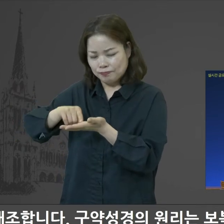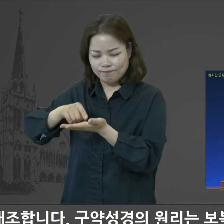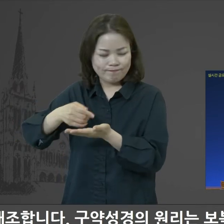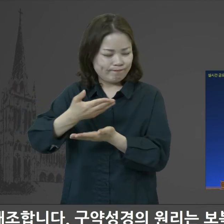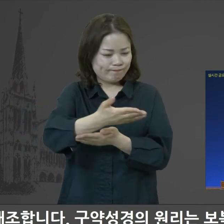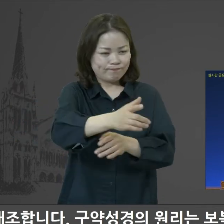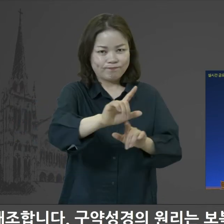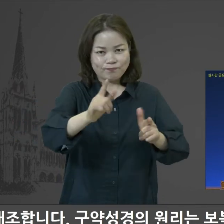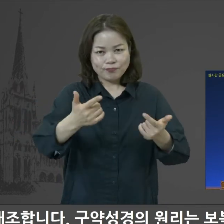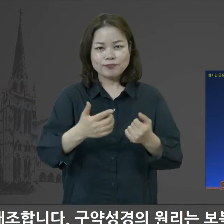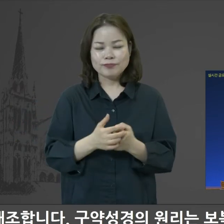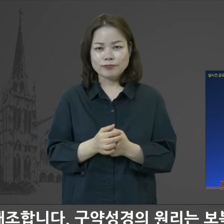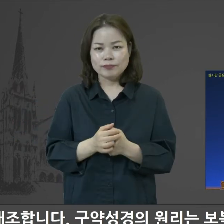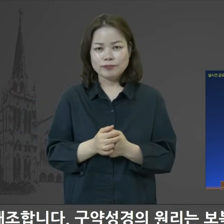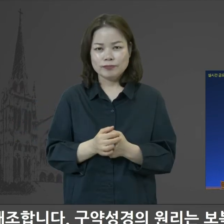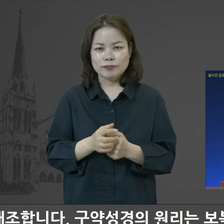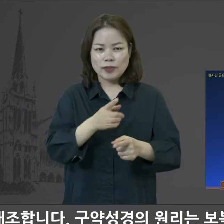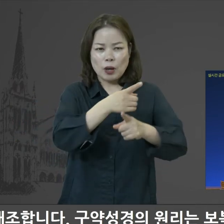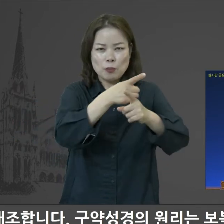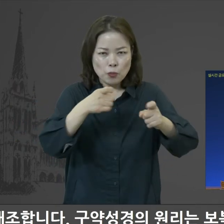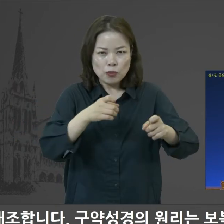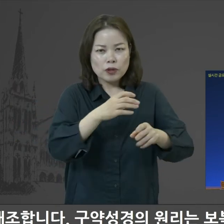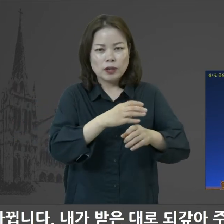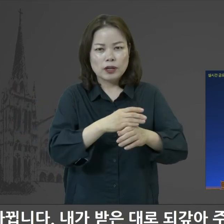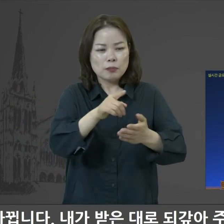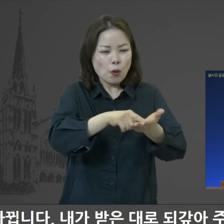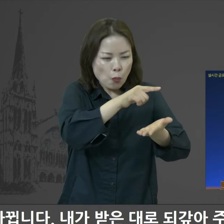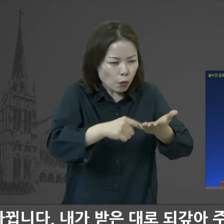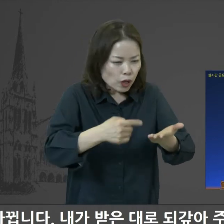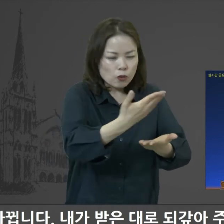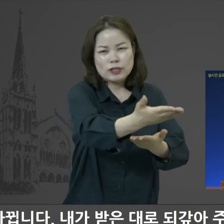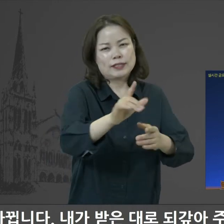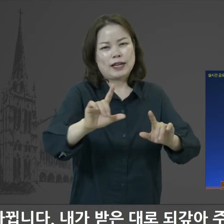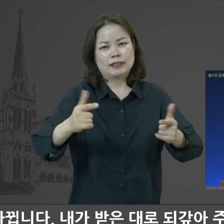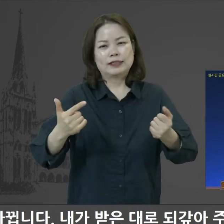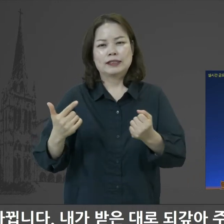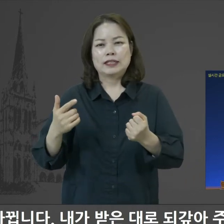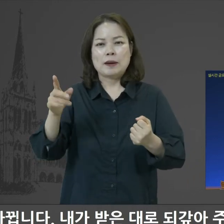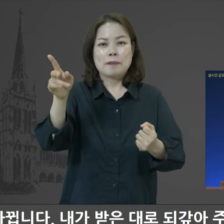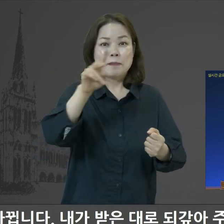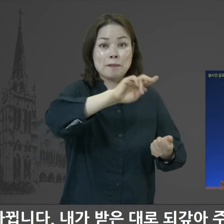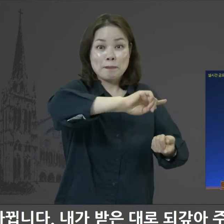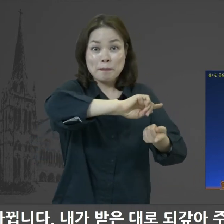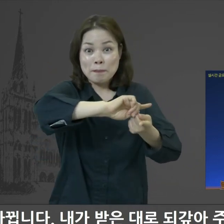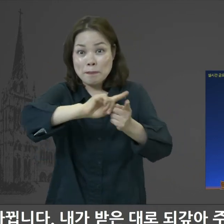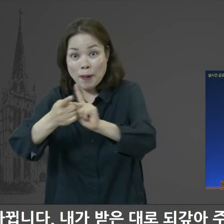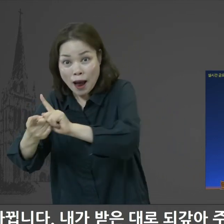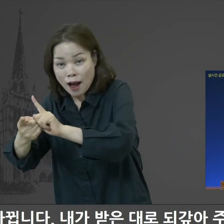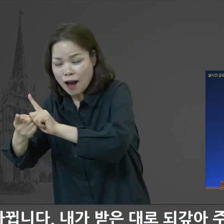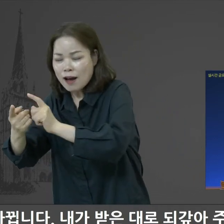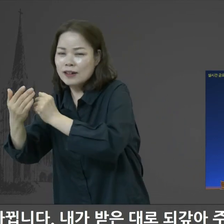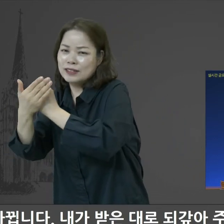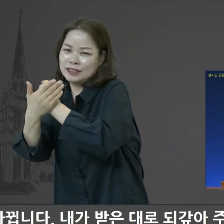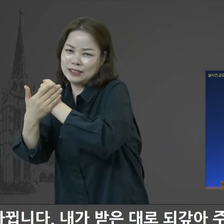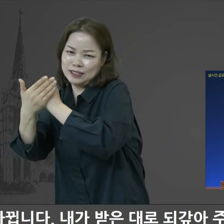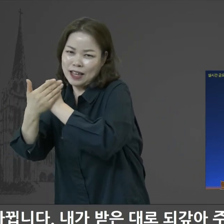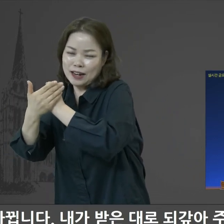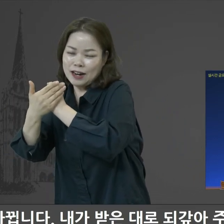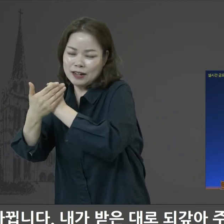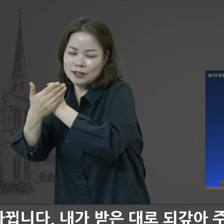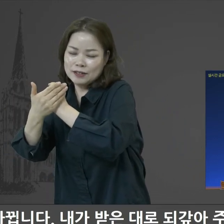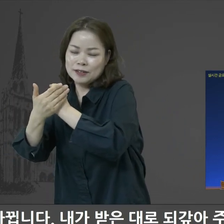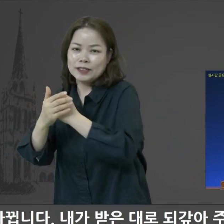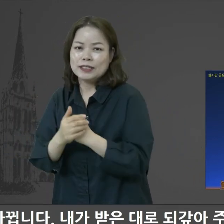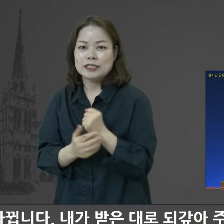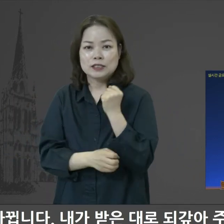겁니다. 보복의 원리가 은혜의 원리로 바뀌어야 되는 겁니다. 이게 근본적인 행함의 변화인